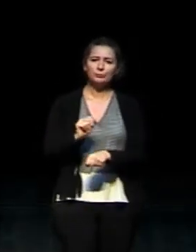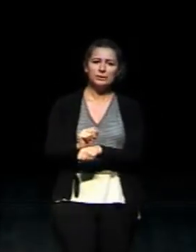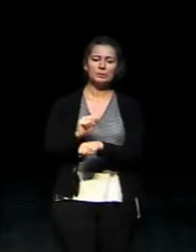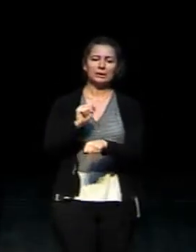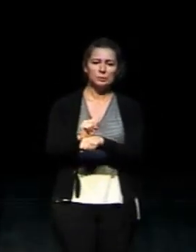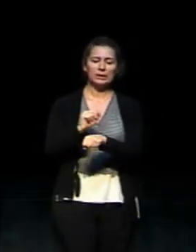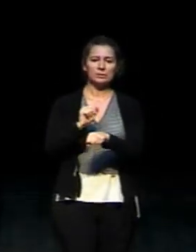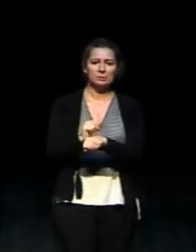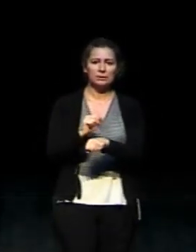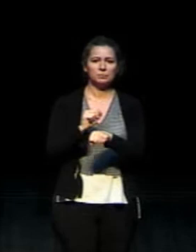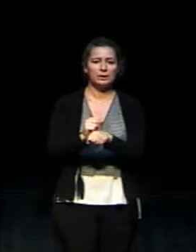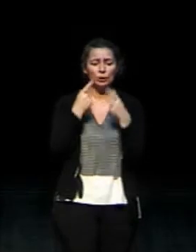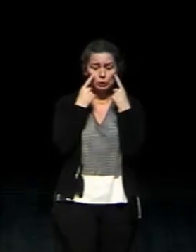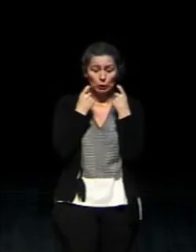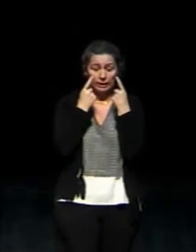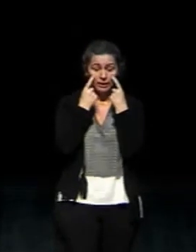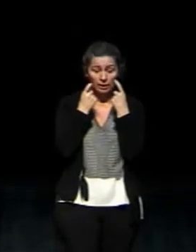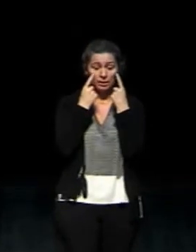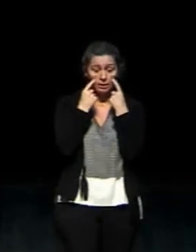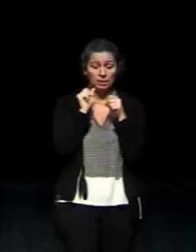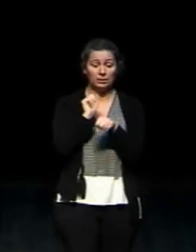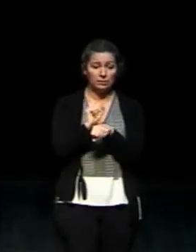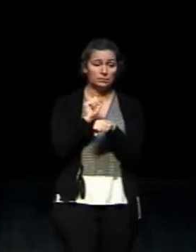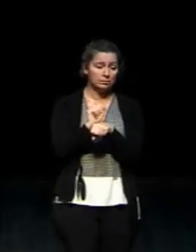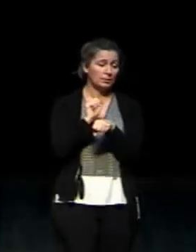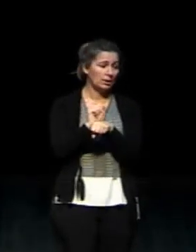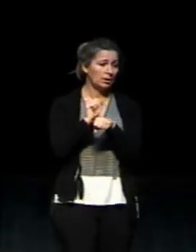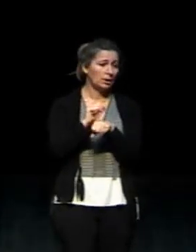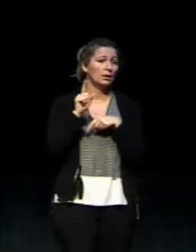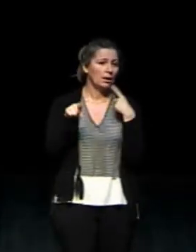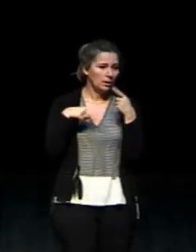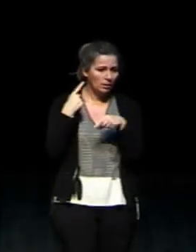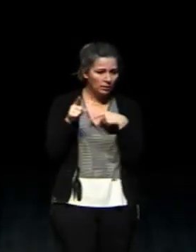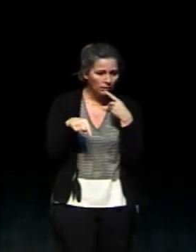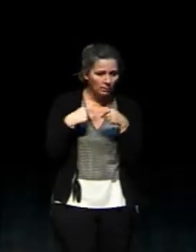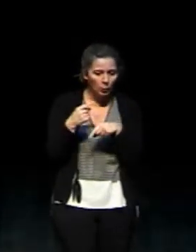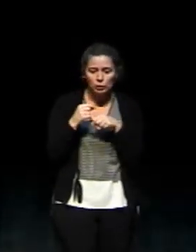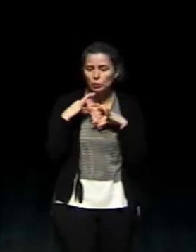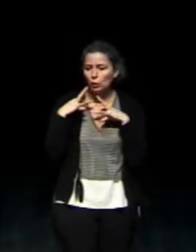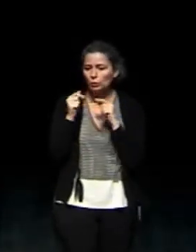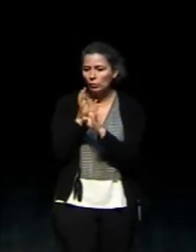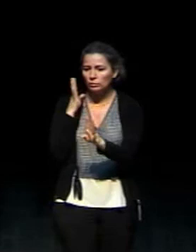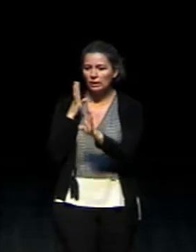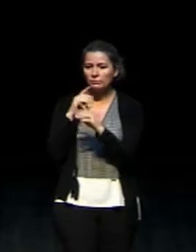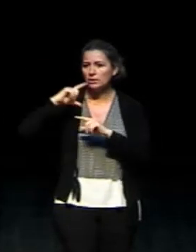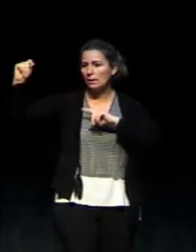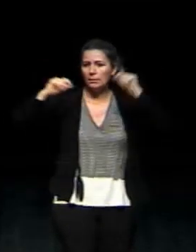Não havia problema algum ali. Então eu fiquei aguardando ali na fila, comecei a chorar, enfim.